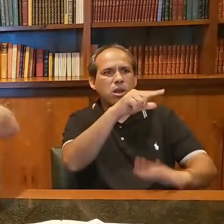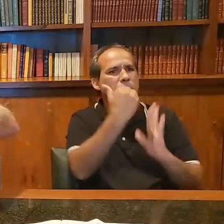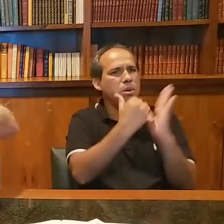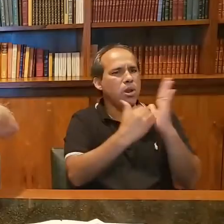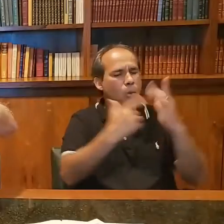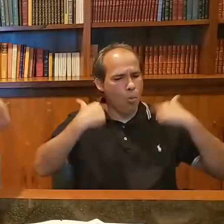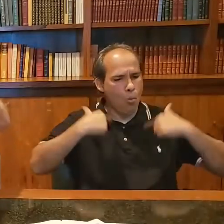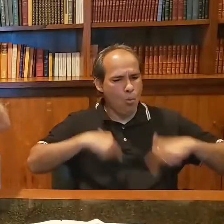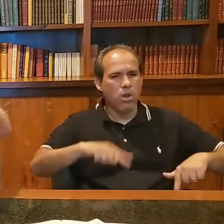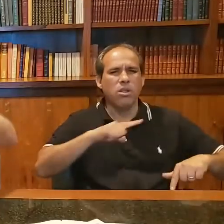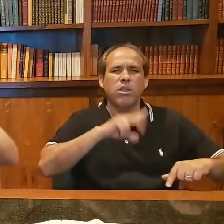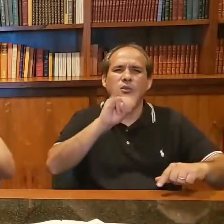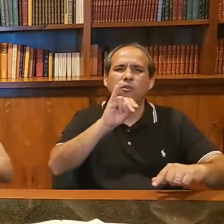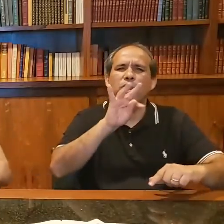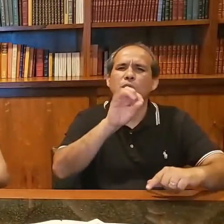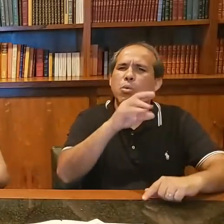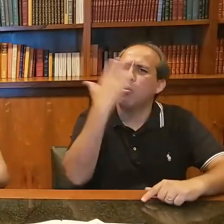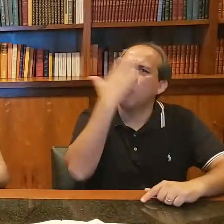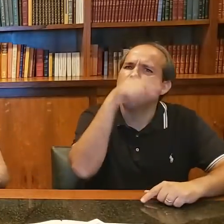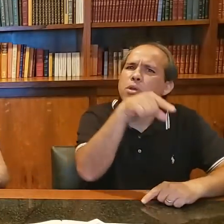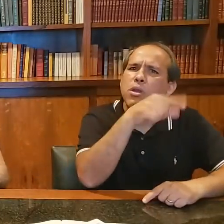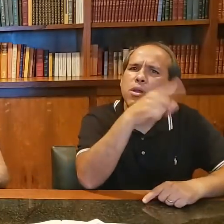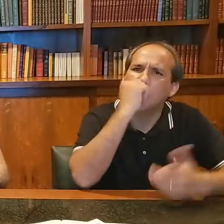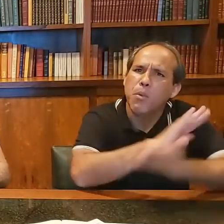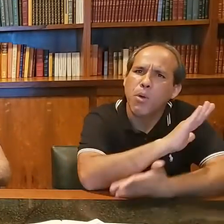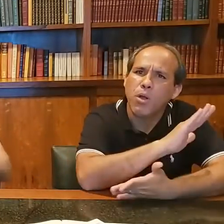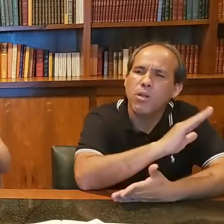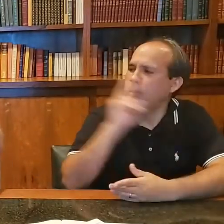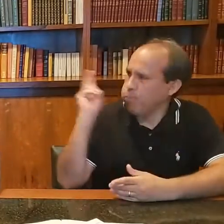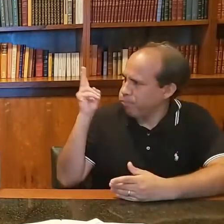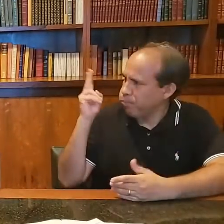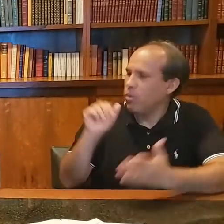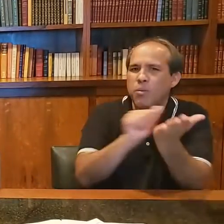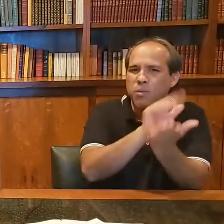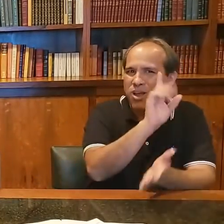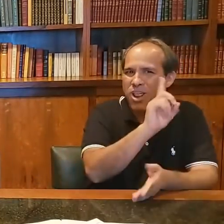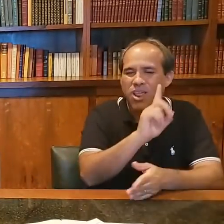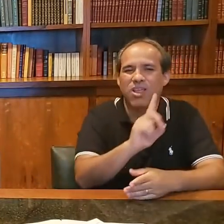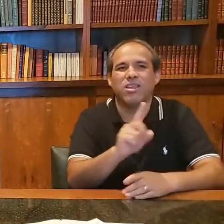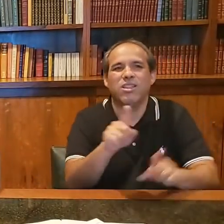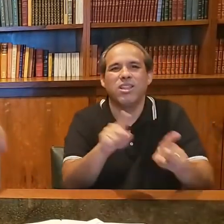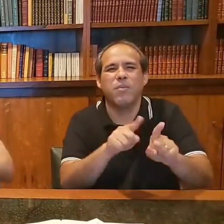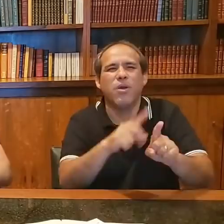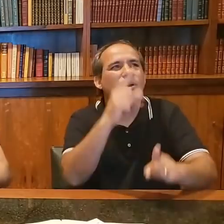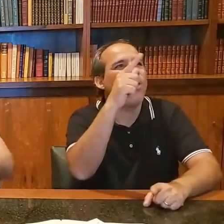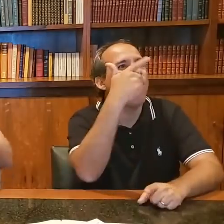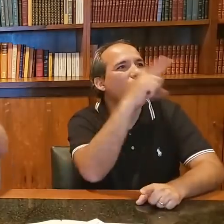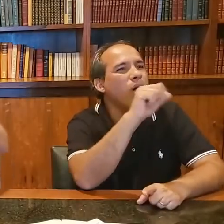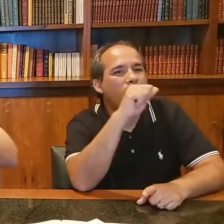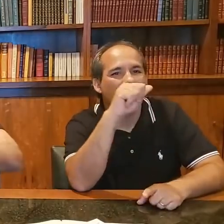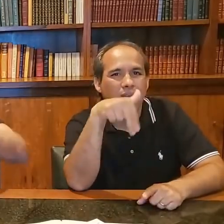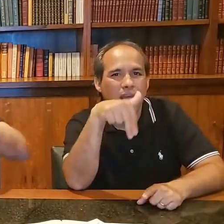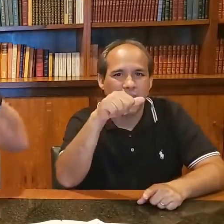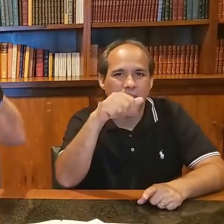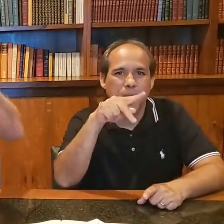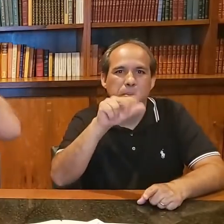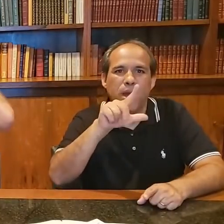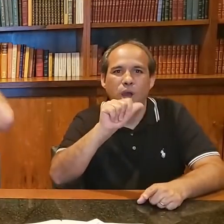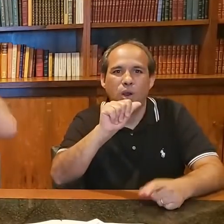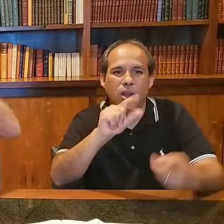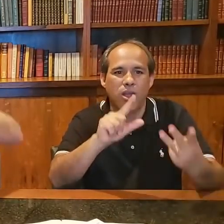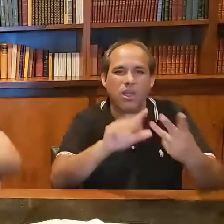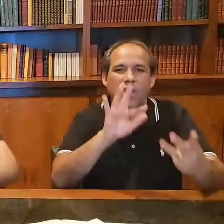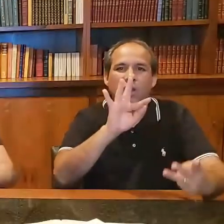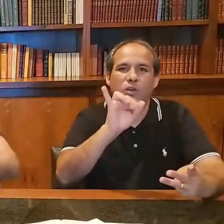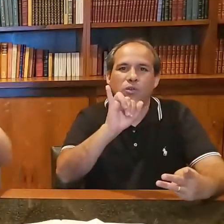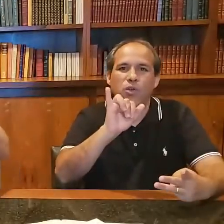mais. Vitor Brau, não tenho mais visto o Vitor Brau lá, foi mandado embora, está lá ainda. Também, ajuda aí, pessoal. Ana Paula